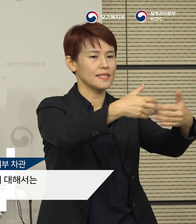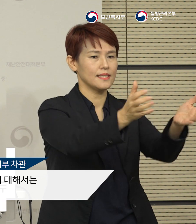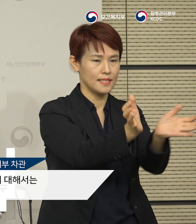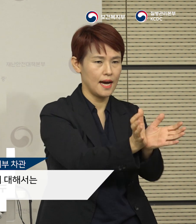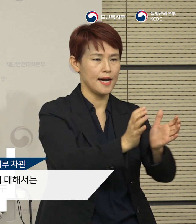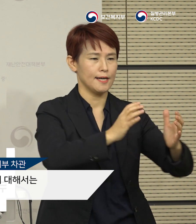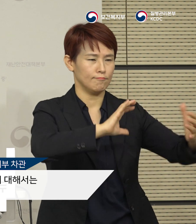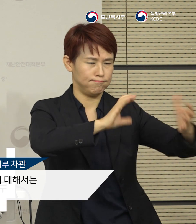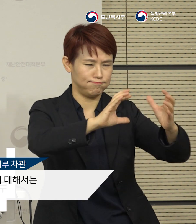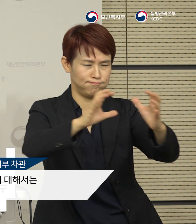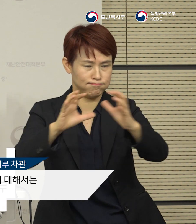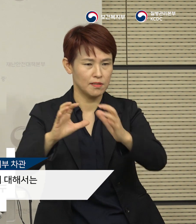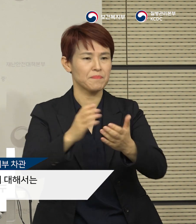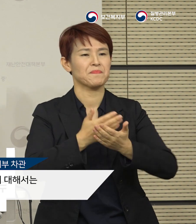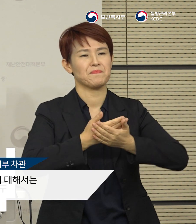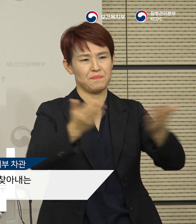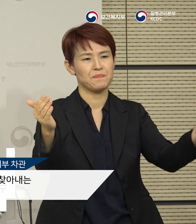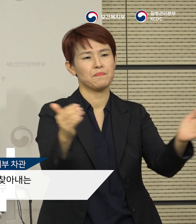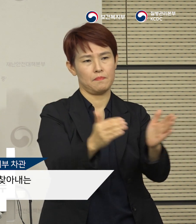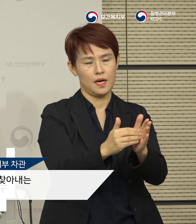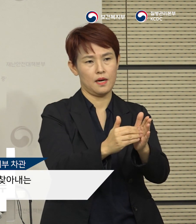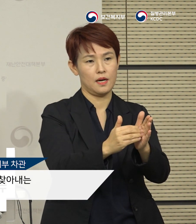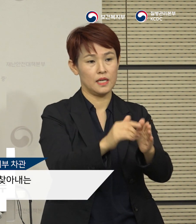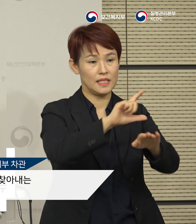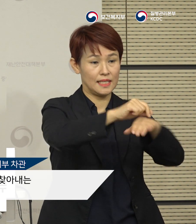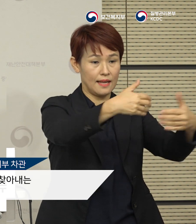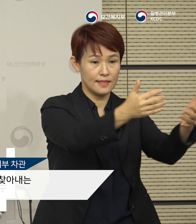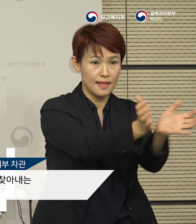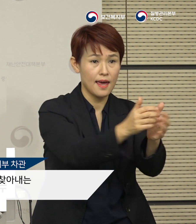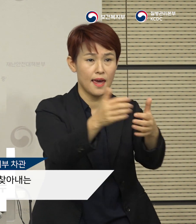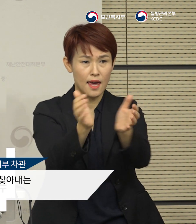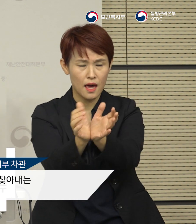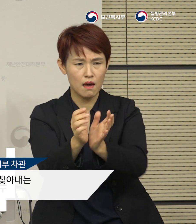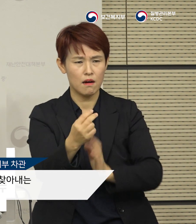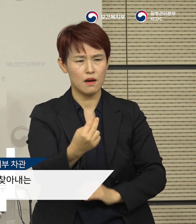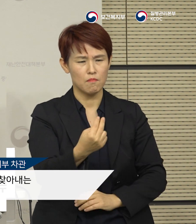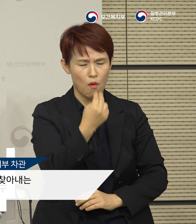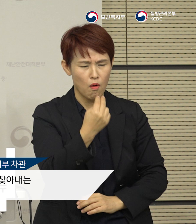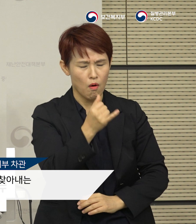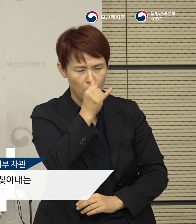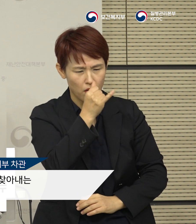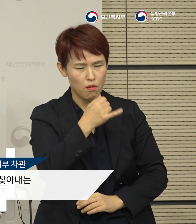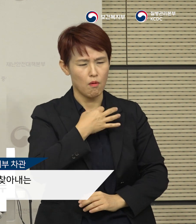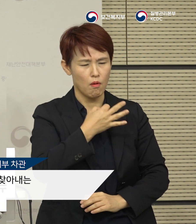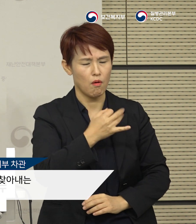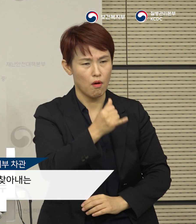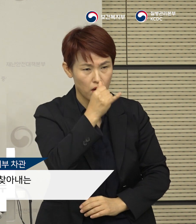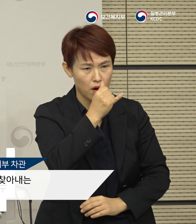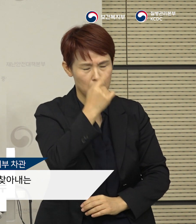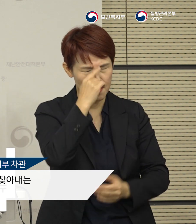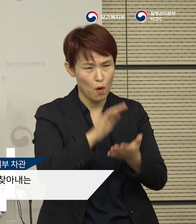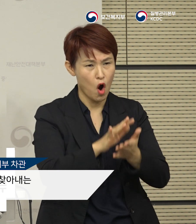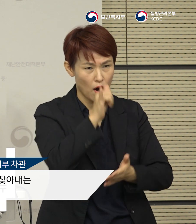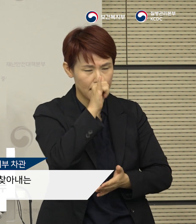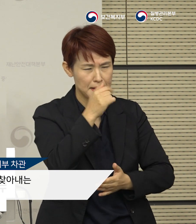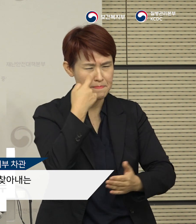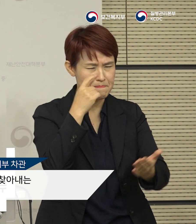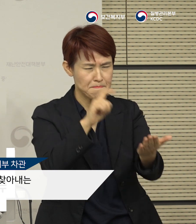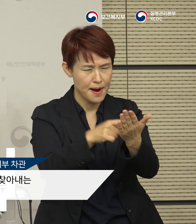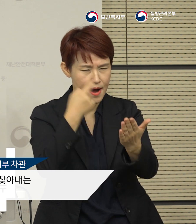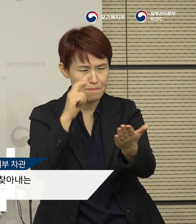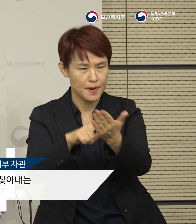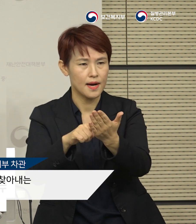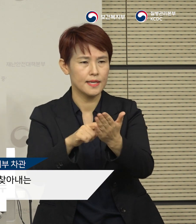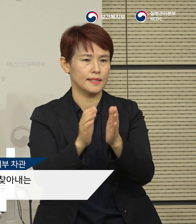합동회의를 하며 명단을 배포하였고 지자체별로 호흡기 증상이나 발열 등 고위험군을 찾아내는